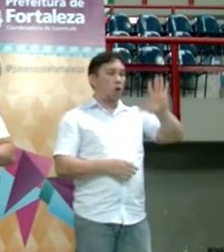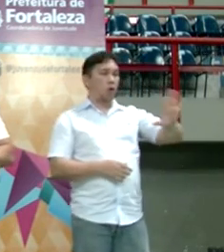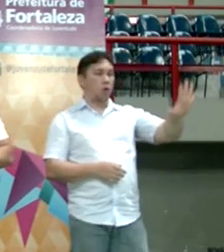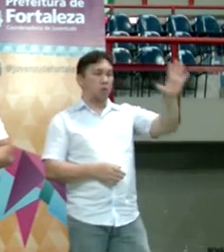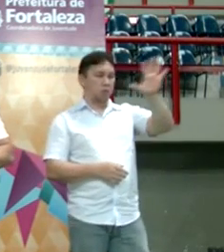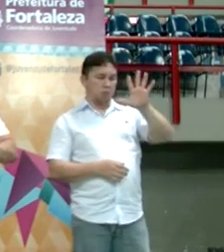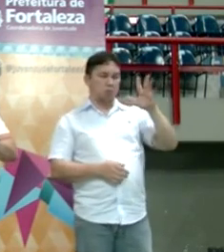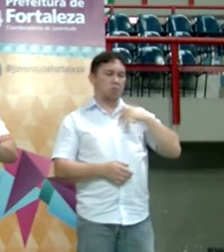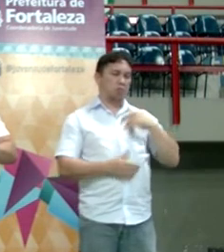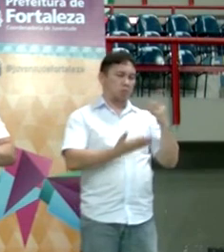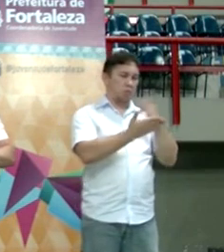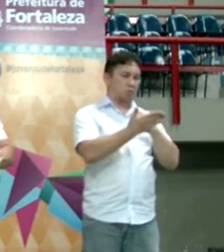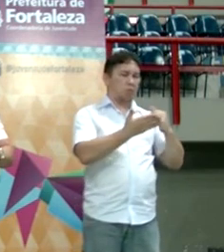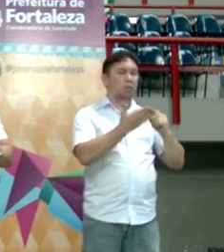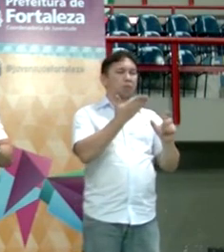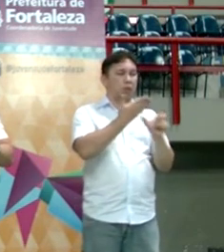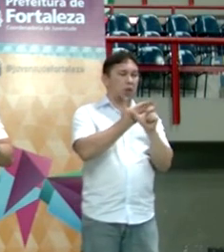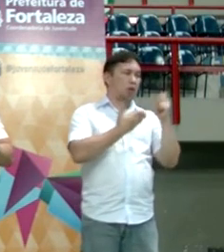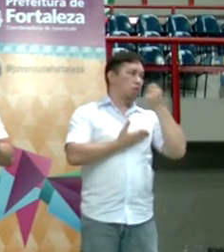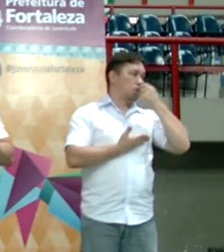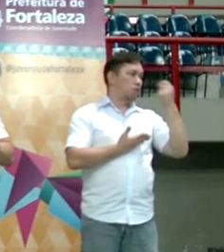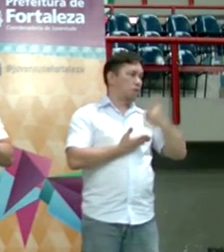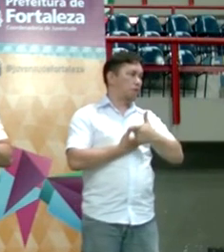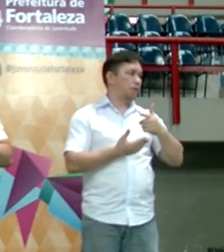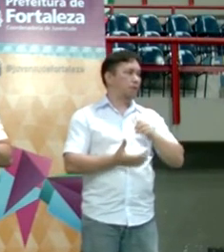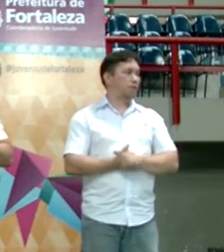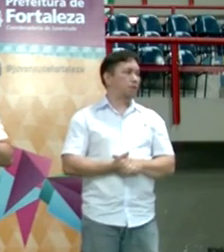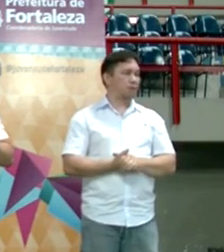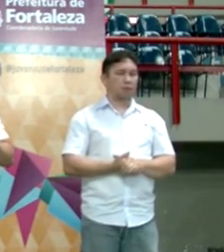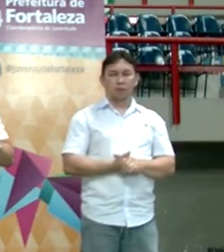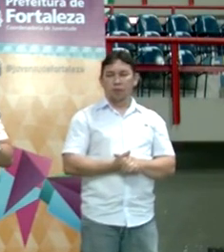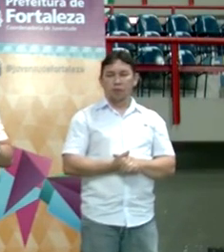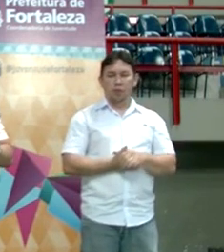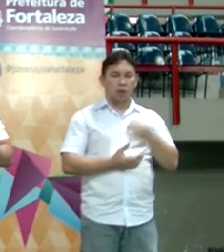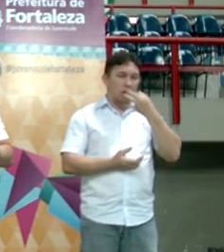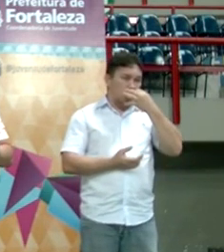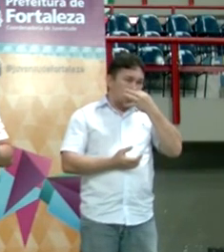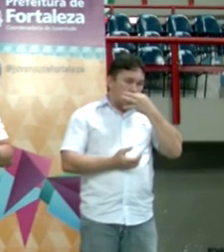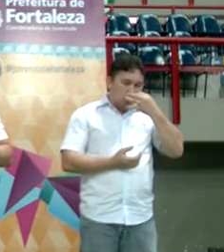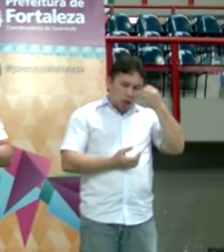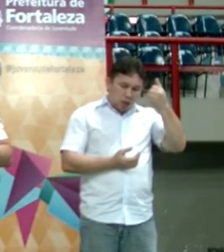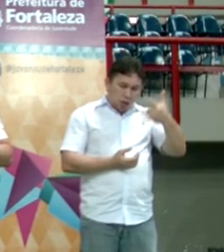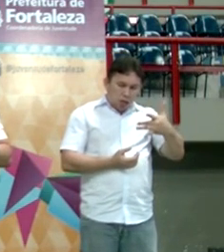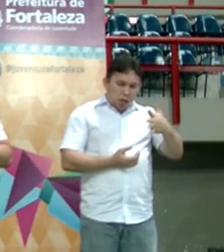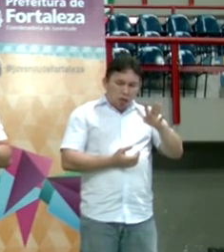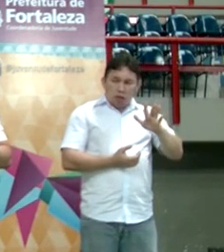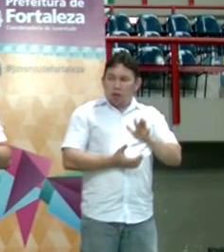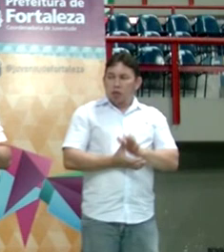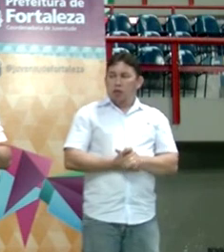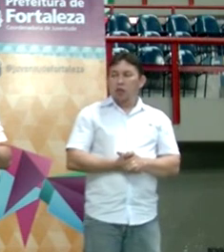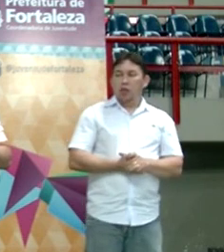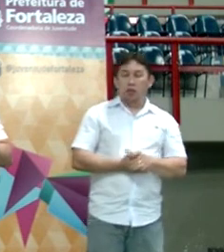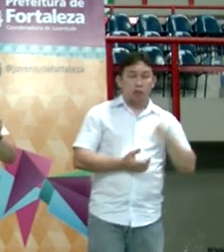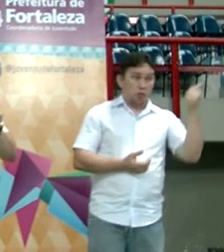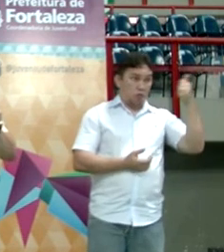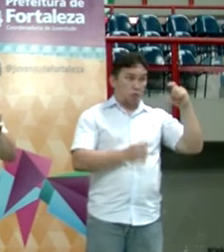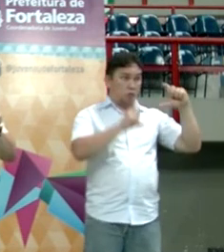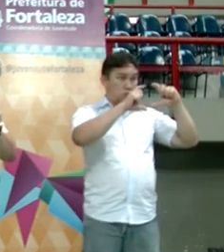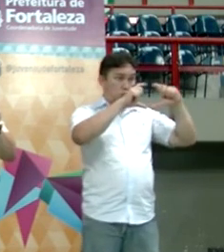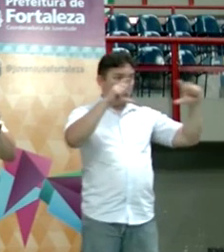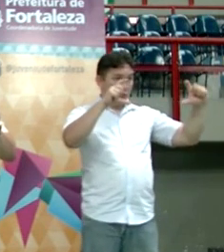2 quadros, 2 charges. E aí tem a dica bem sutil, ó. No primeiro